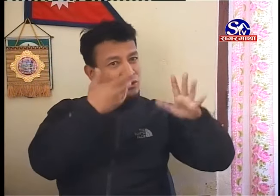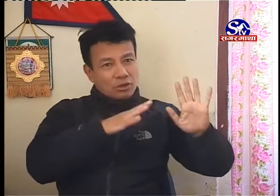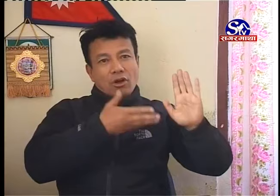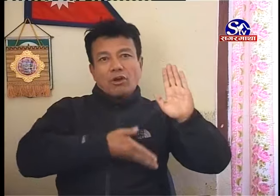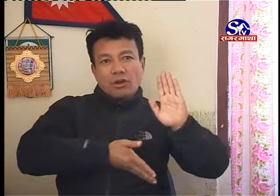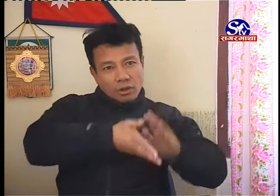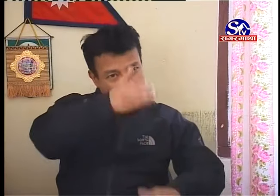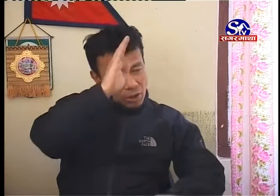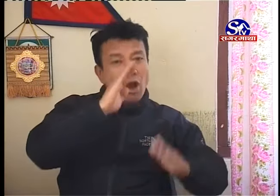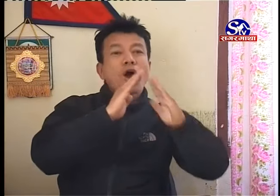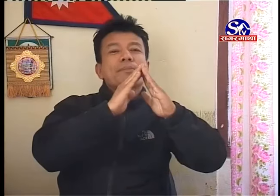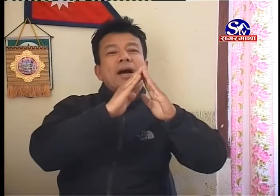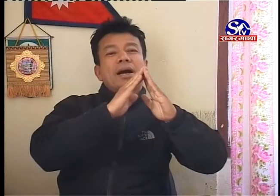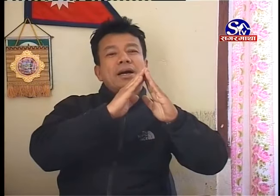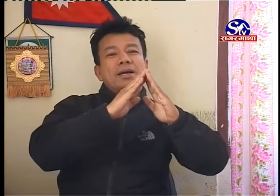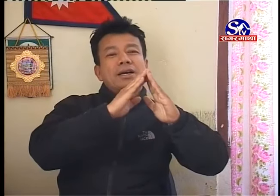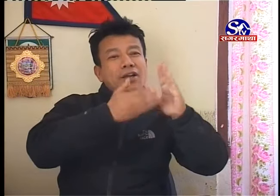स्कुल समाप्त भएपछि